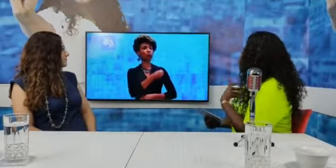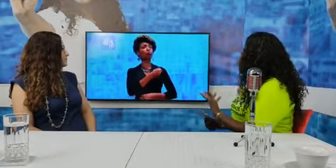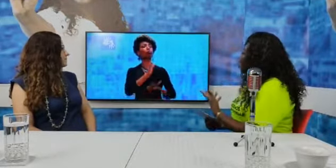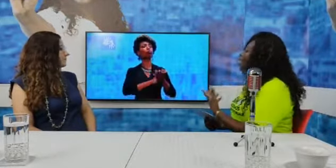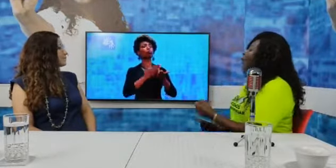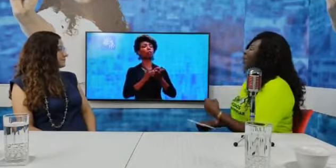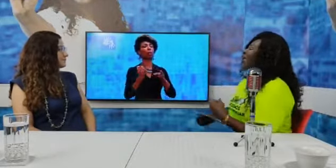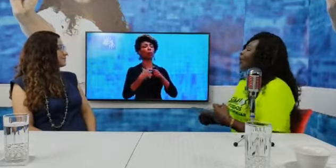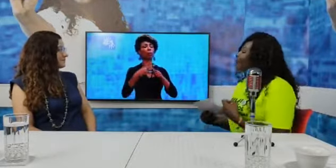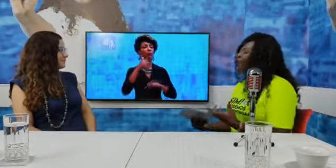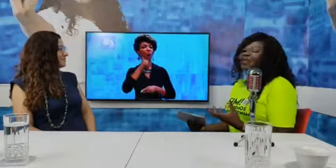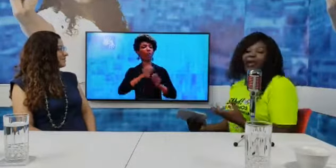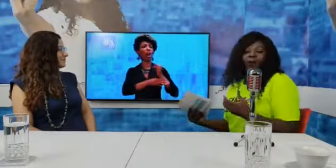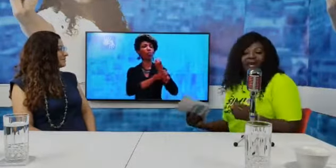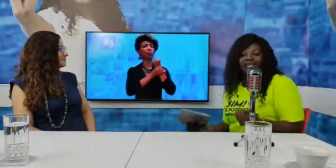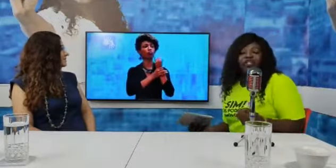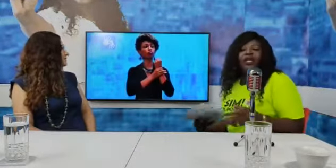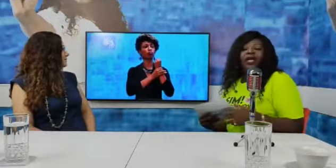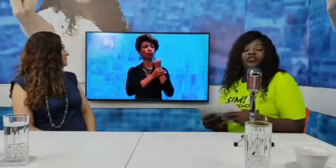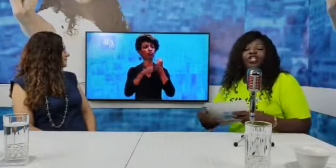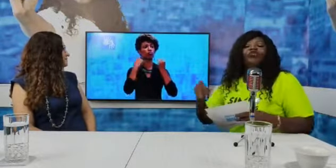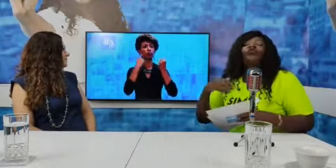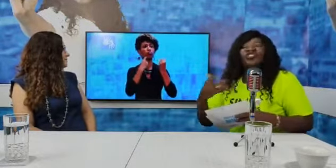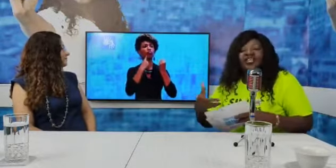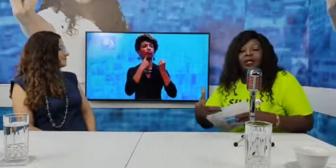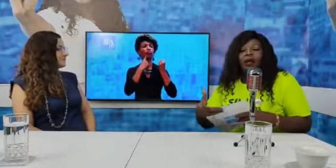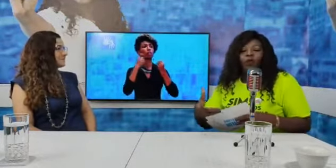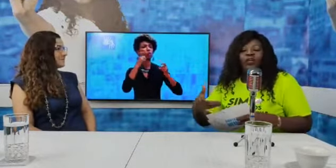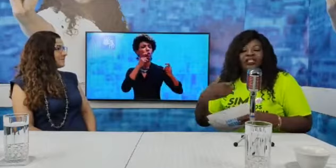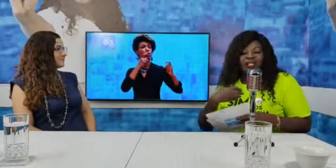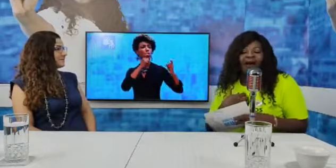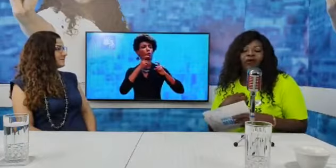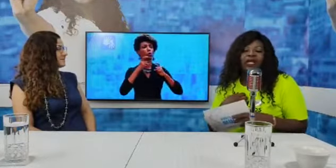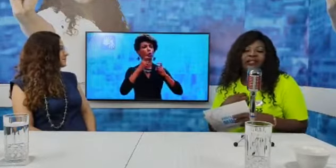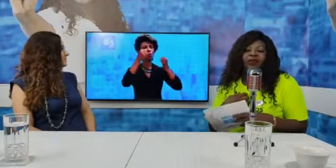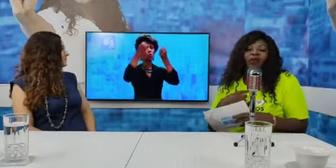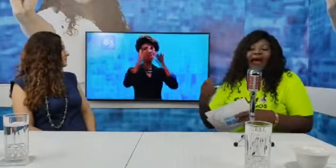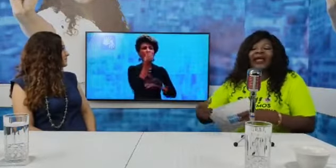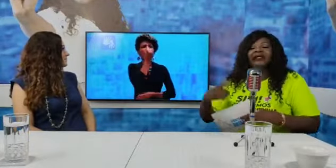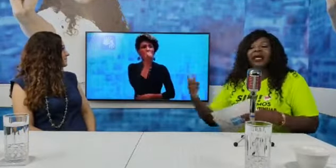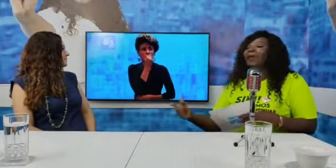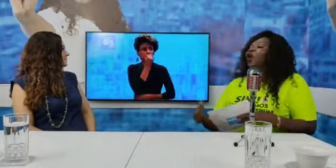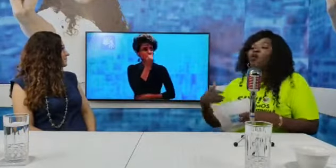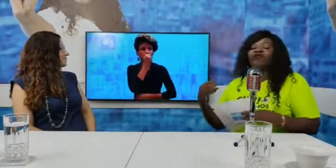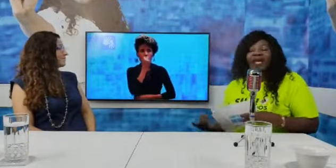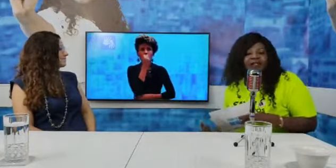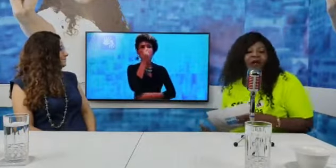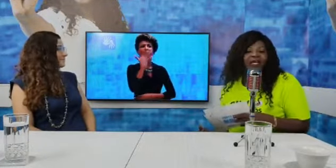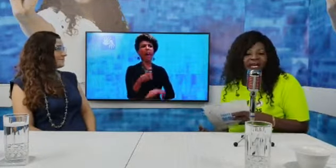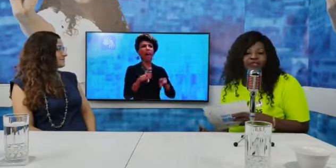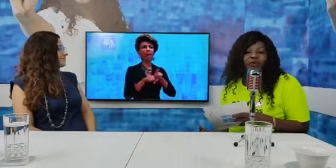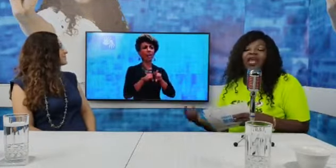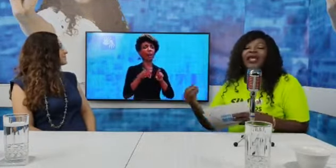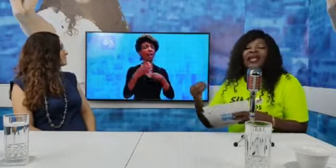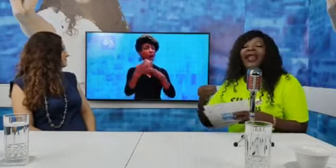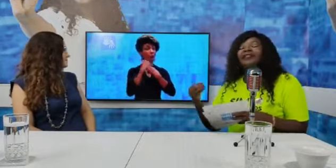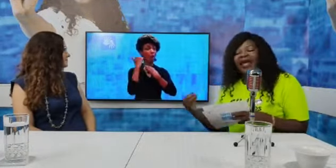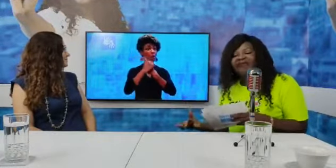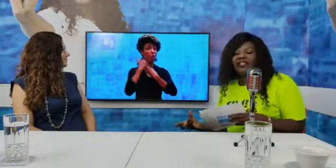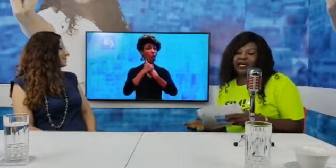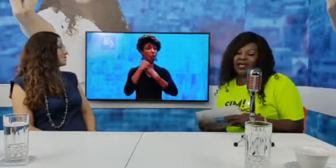sinta segura, para que ela possa realmente discutir o que está acontecendo com ela e também ouvir as orientações